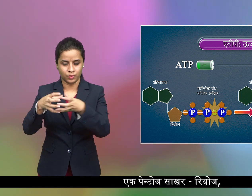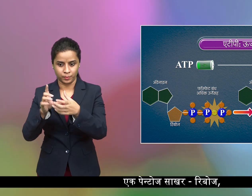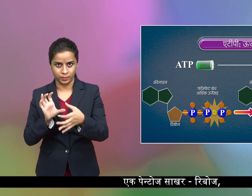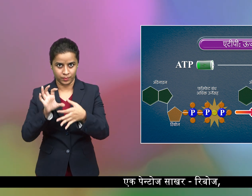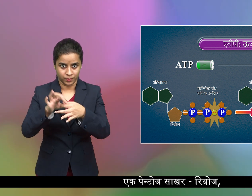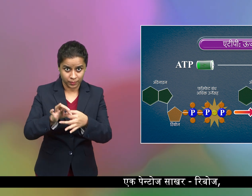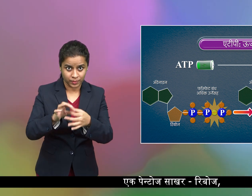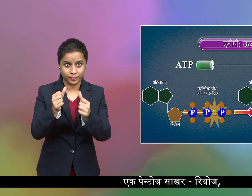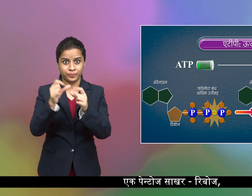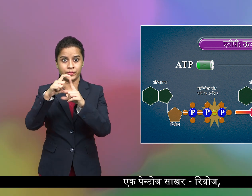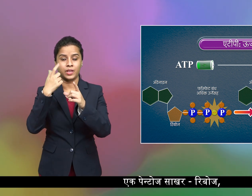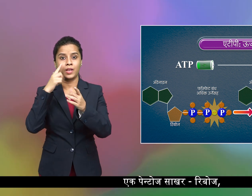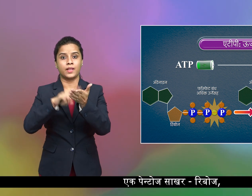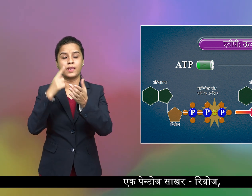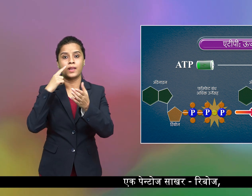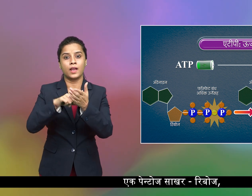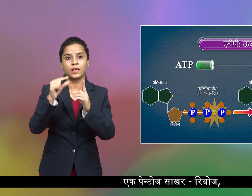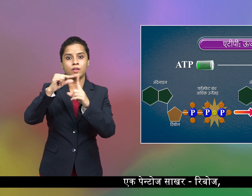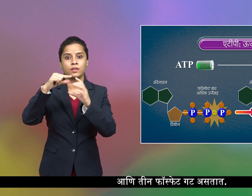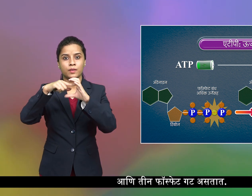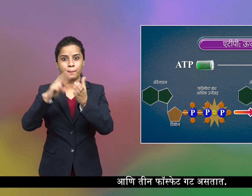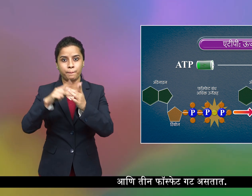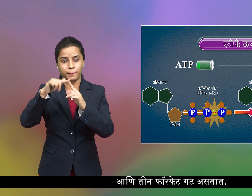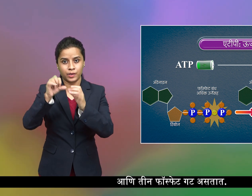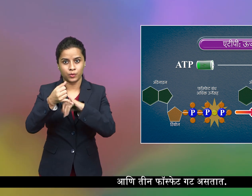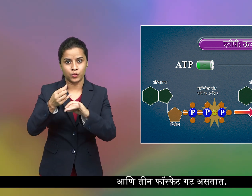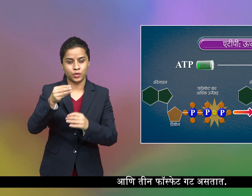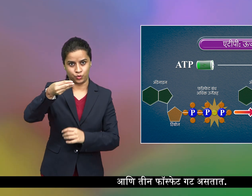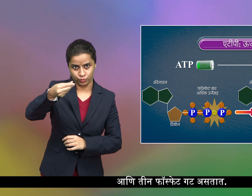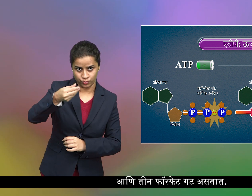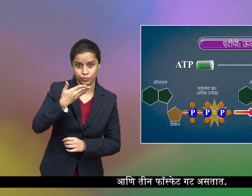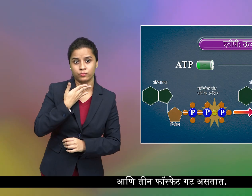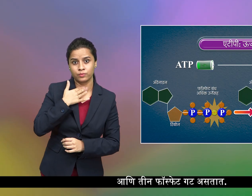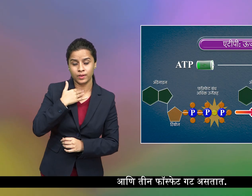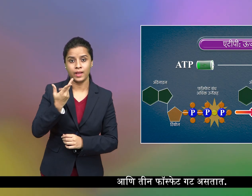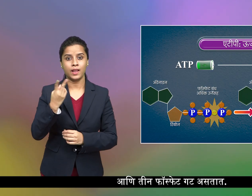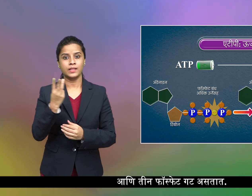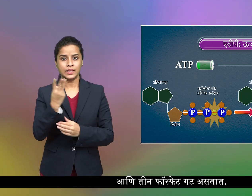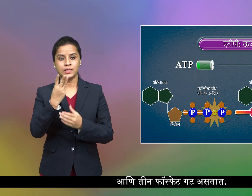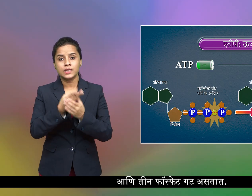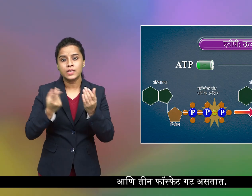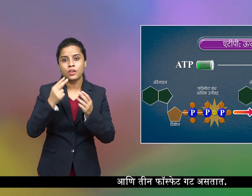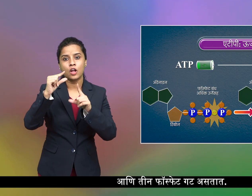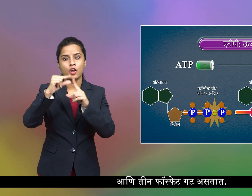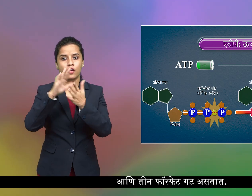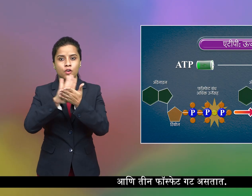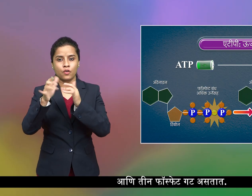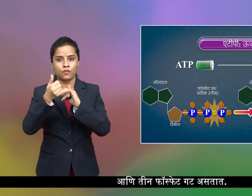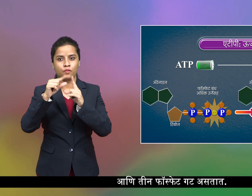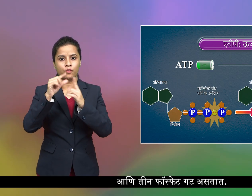एक पेंटोज साखर रिबोज आणि 3 फॉस्फेट गट असतात.